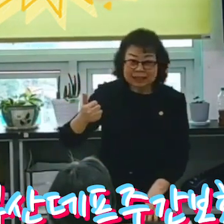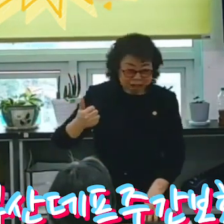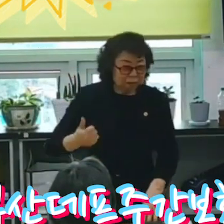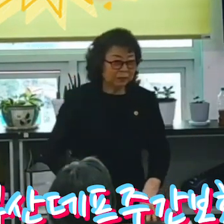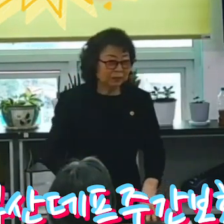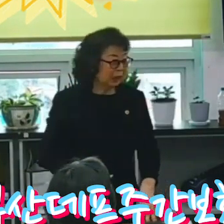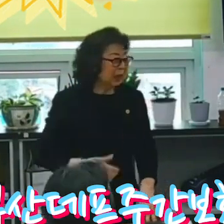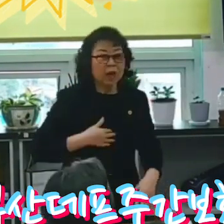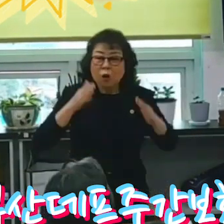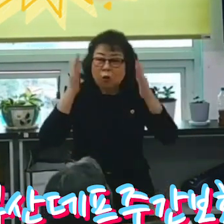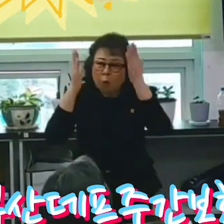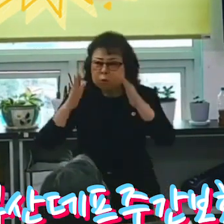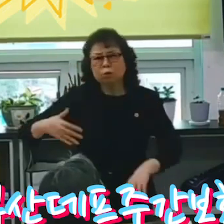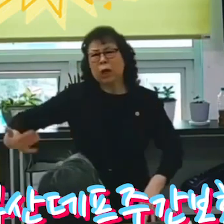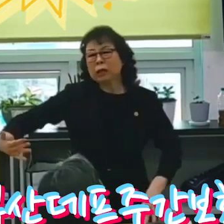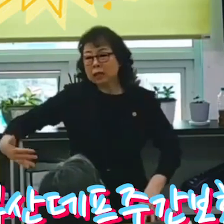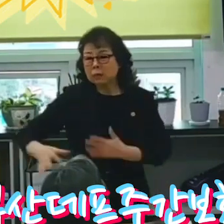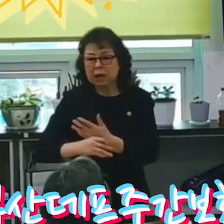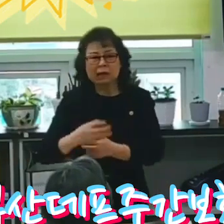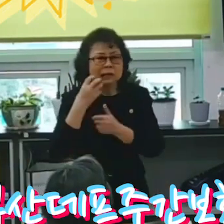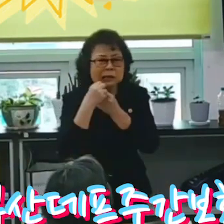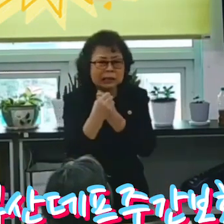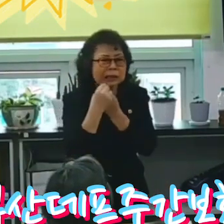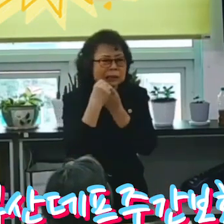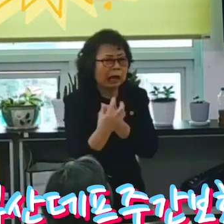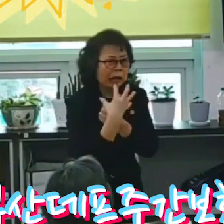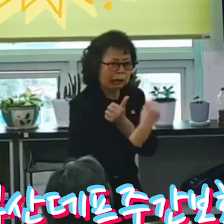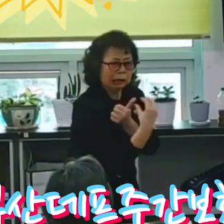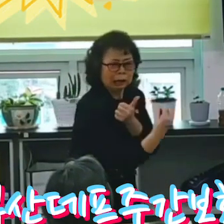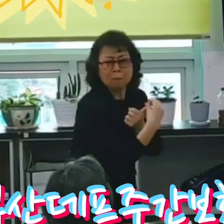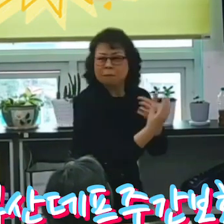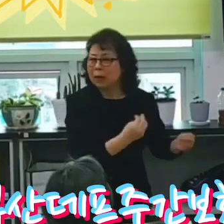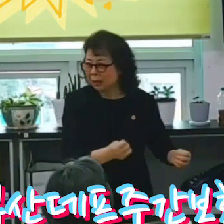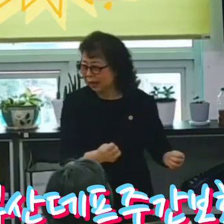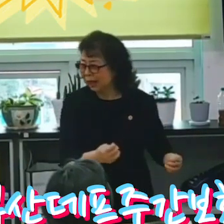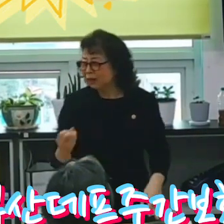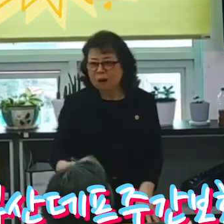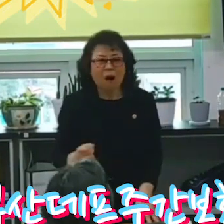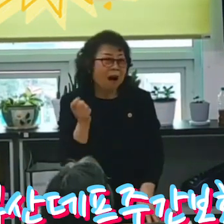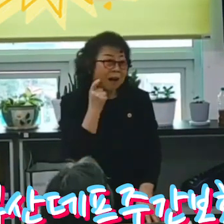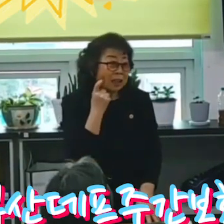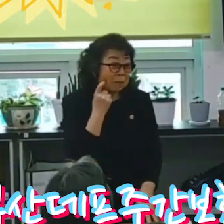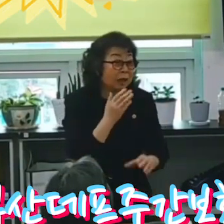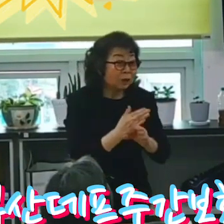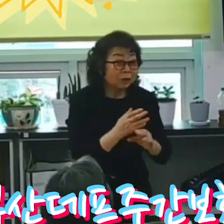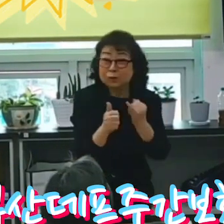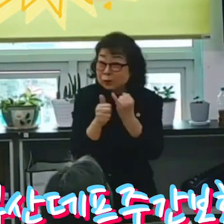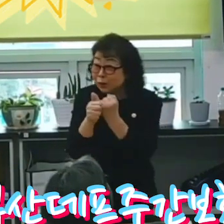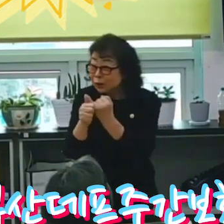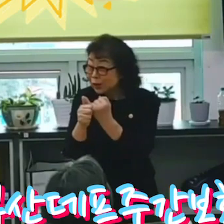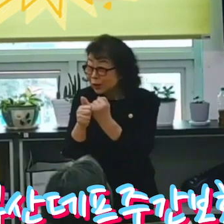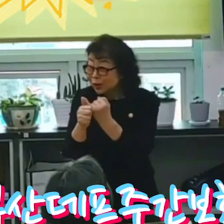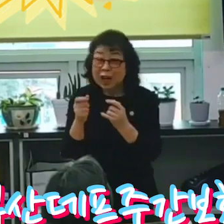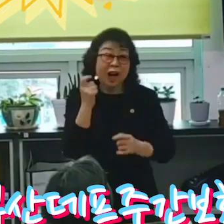우리가 공부를 안 하면 사기를 많이 당할 수도 있죠. 그리고 거짓말 치는 이유 하나 중에